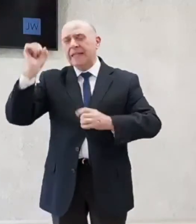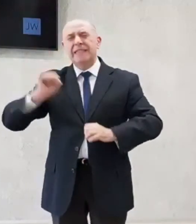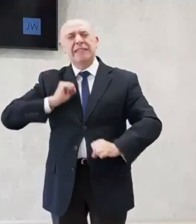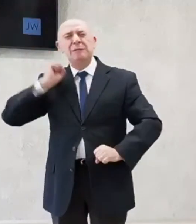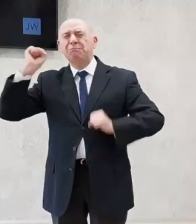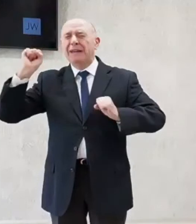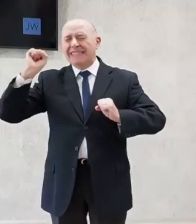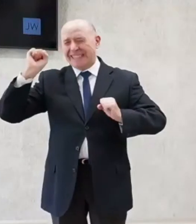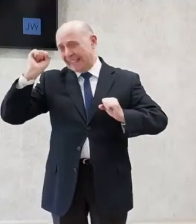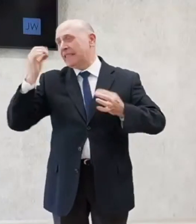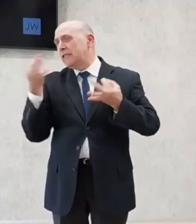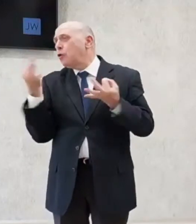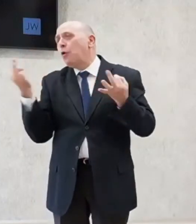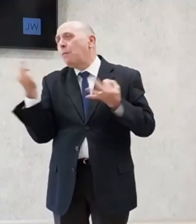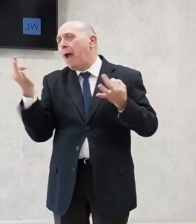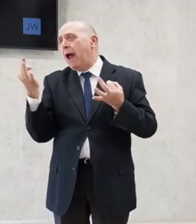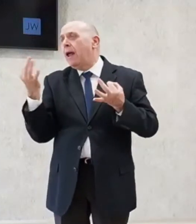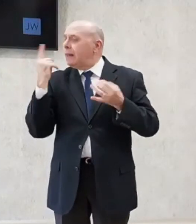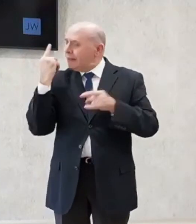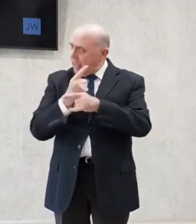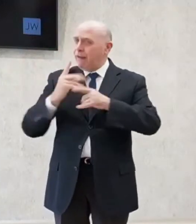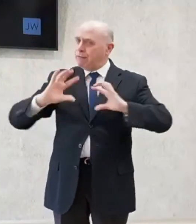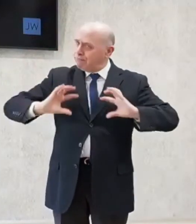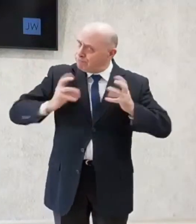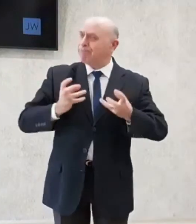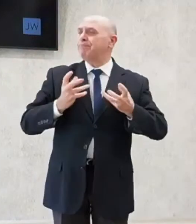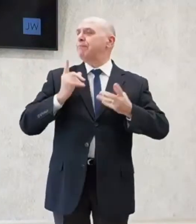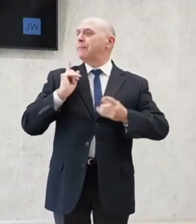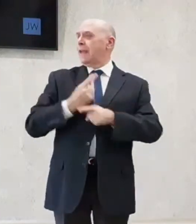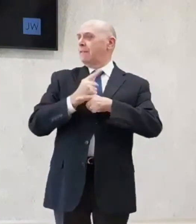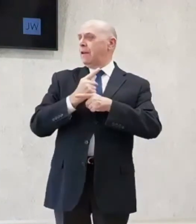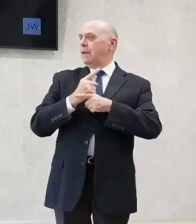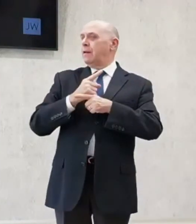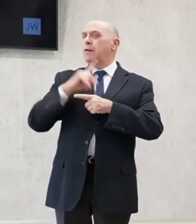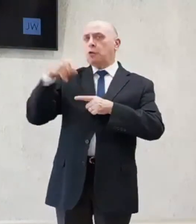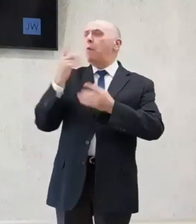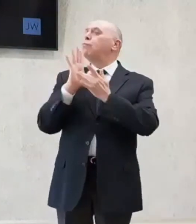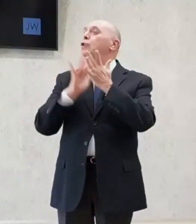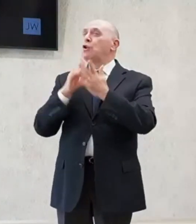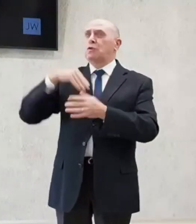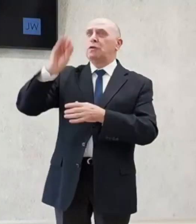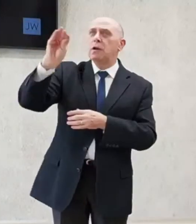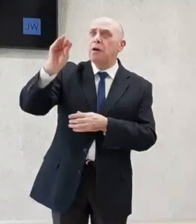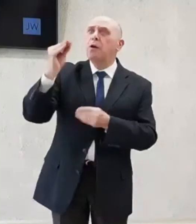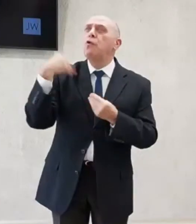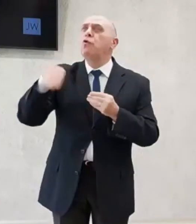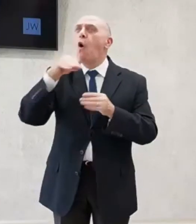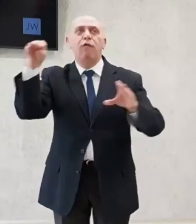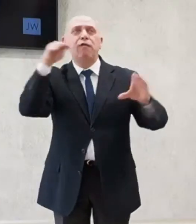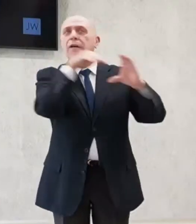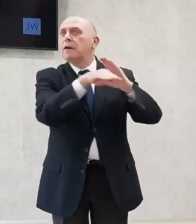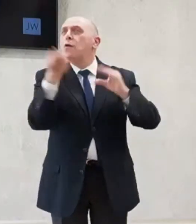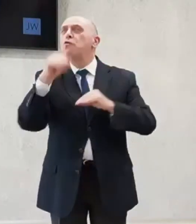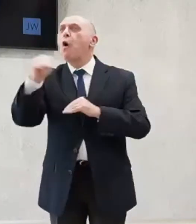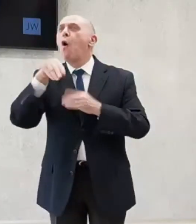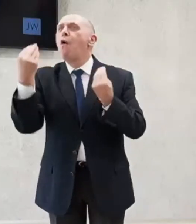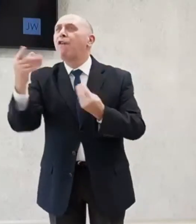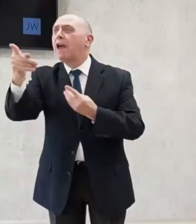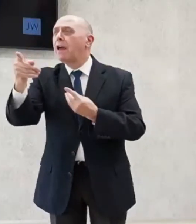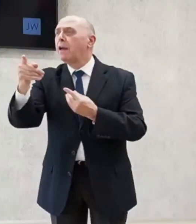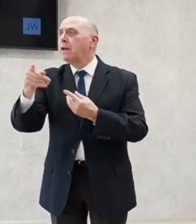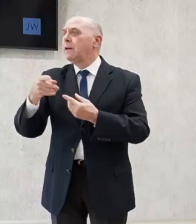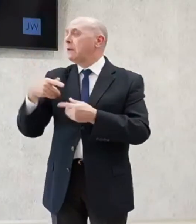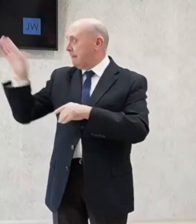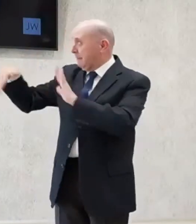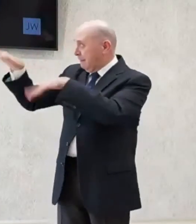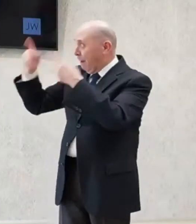il versetto ancora va avanti a quel punto Gesù chiede dove la vedete posto chiese gli risposero signore Vieni